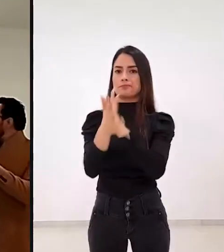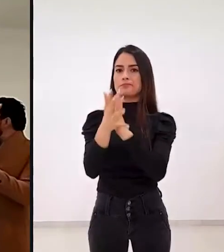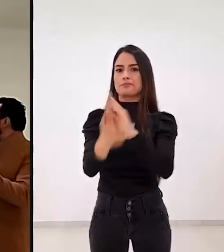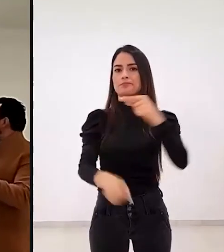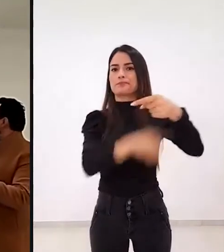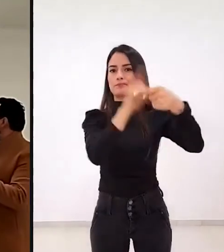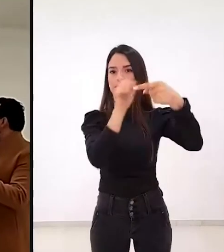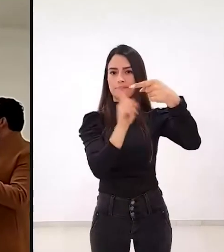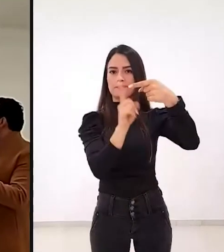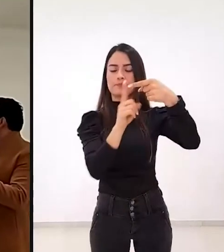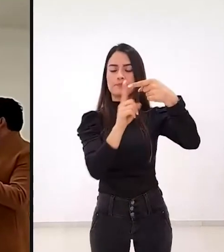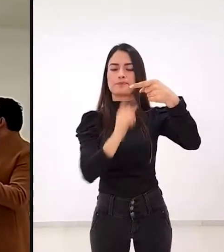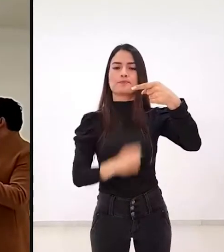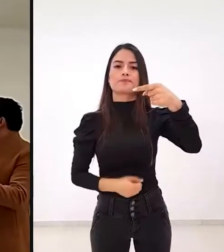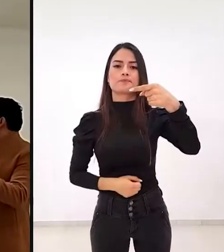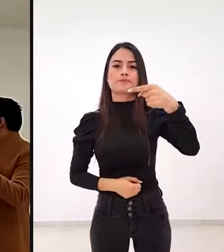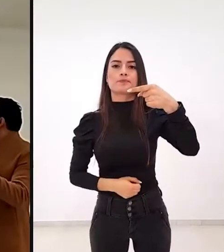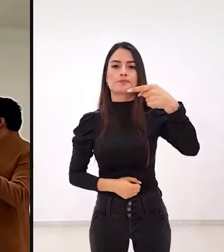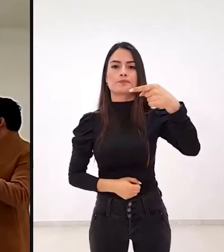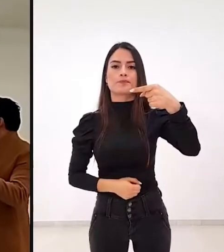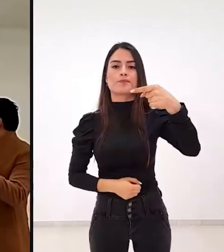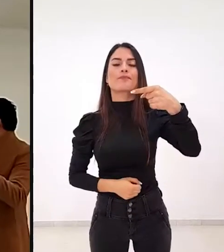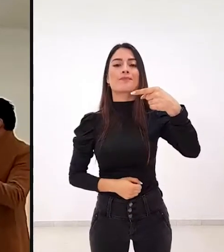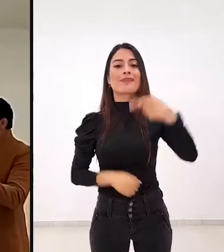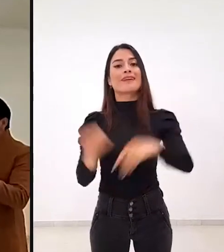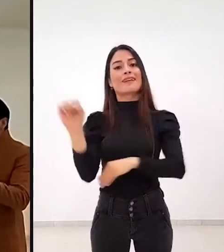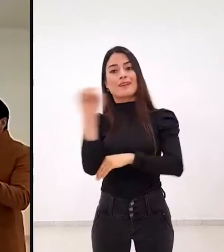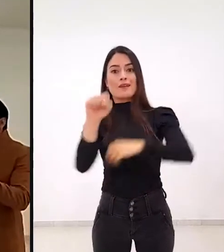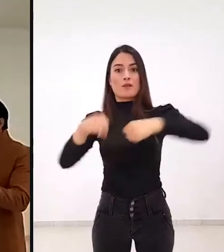hablemos de vehículos